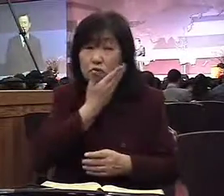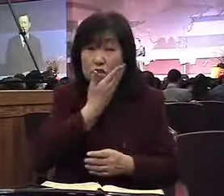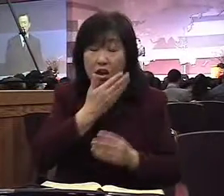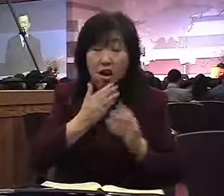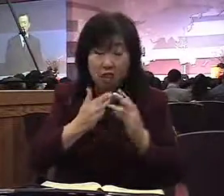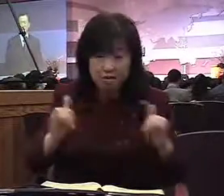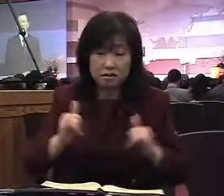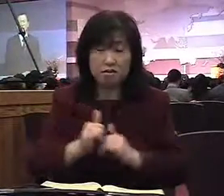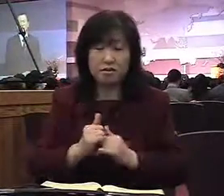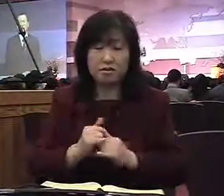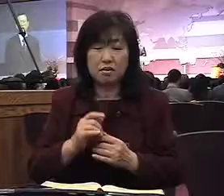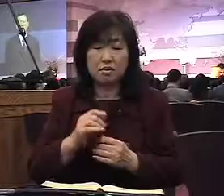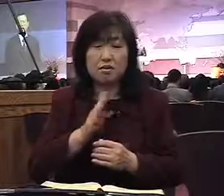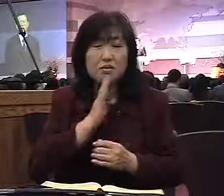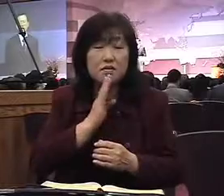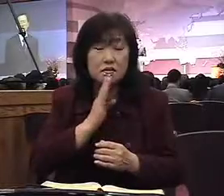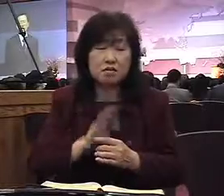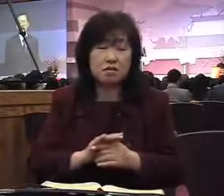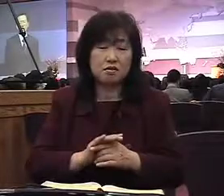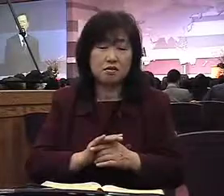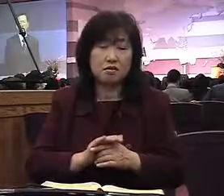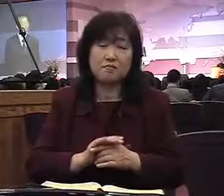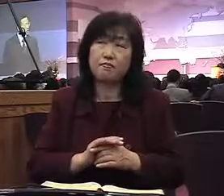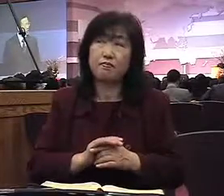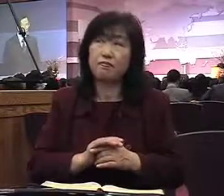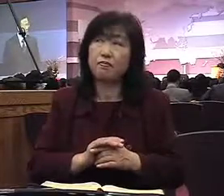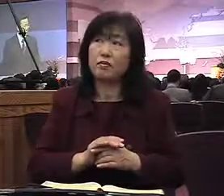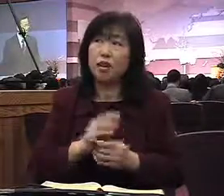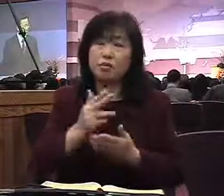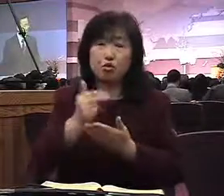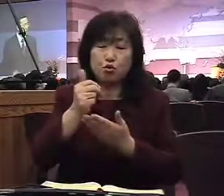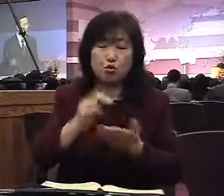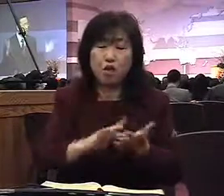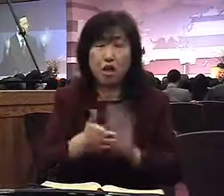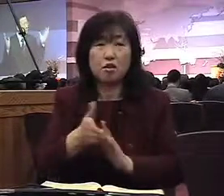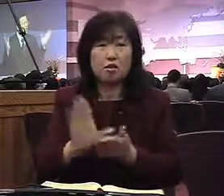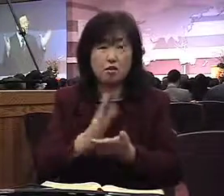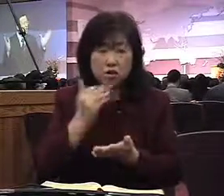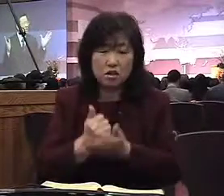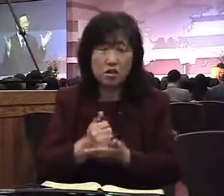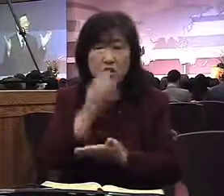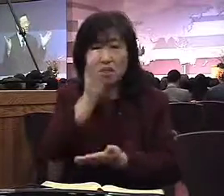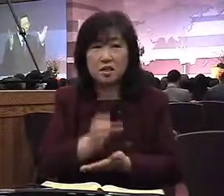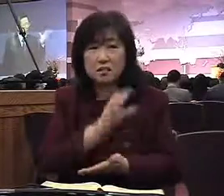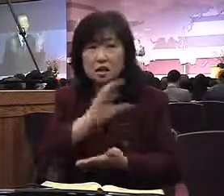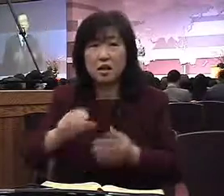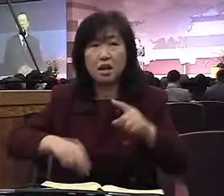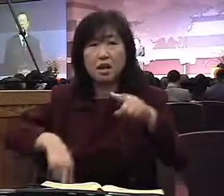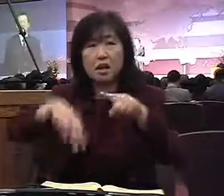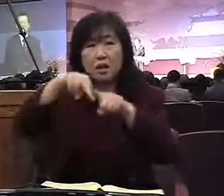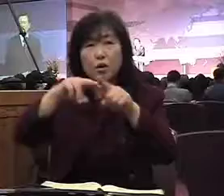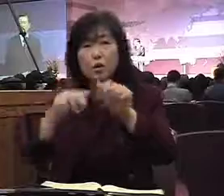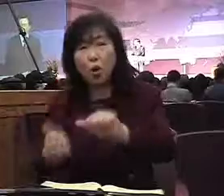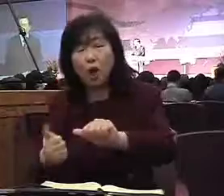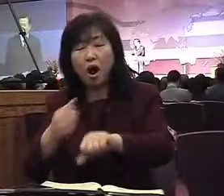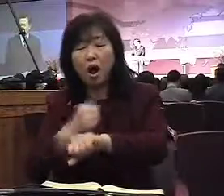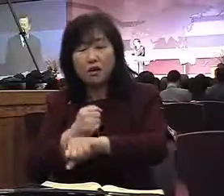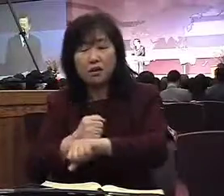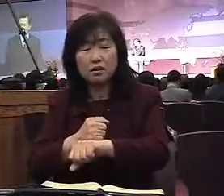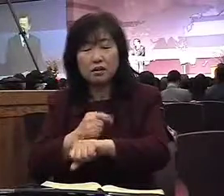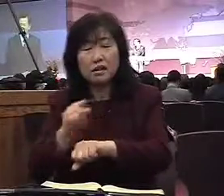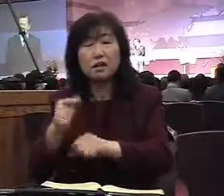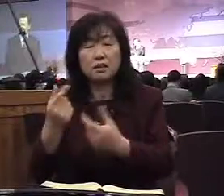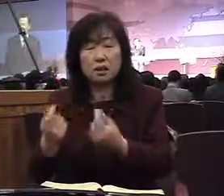그렇죠? 그래서 주 예수 그리스도 우리 주님을 십자가에 달려 돌아가시까지